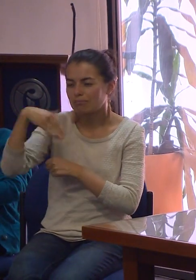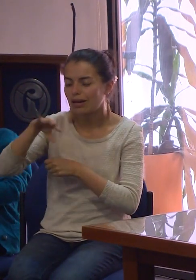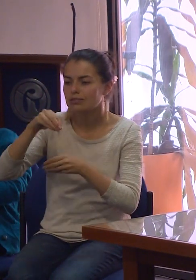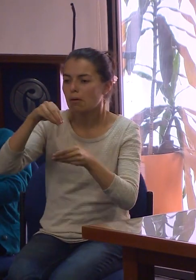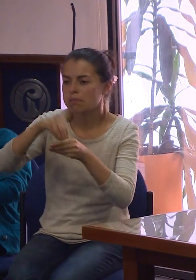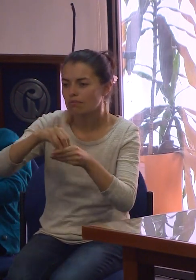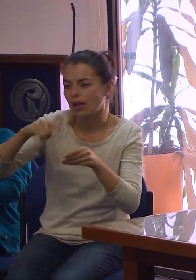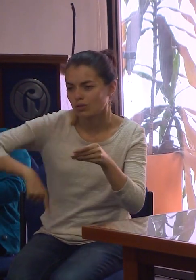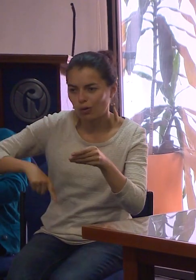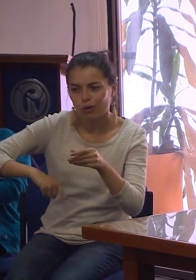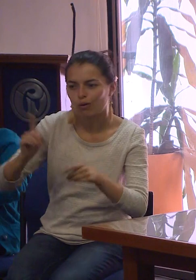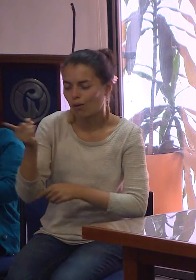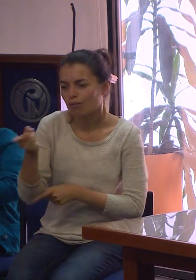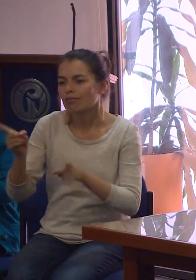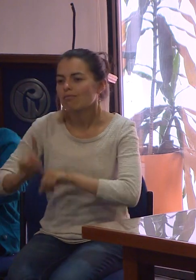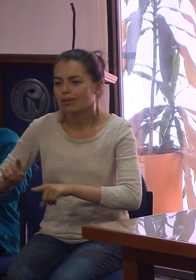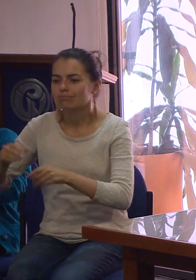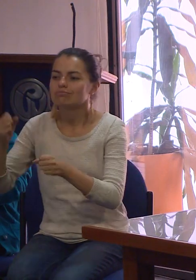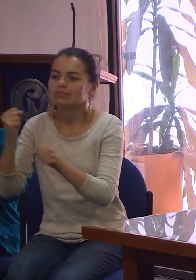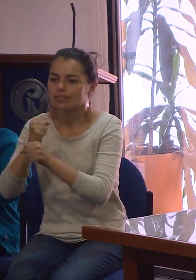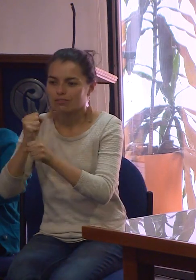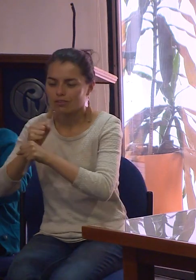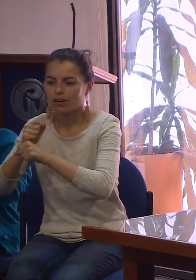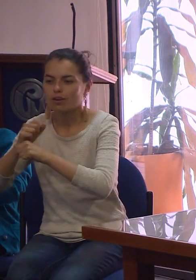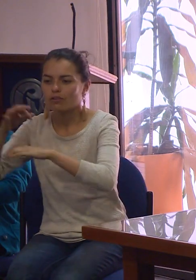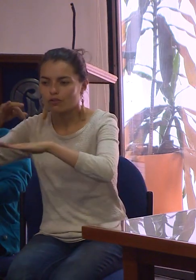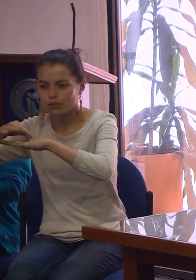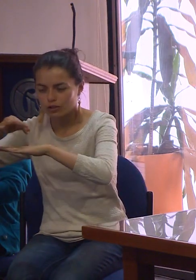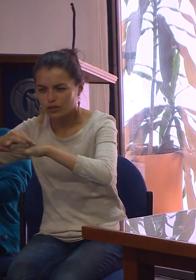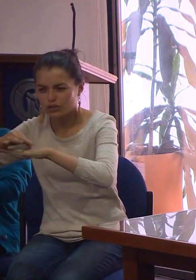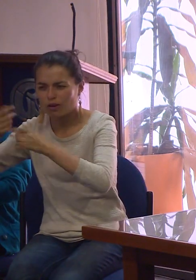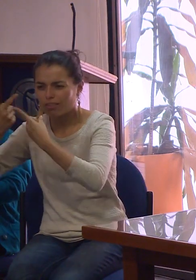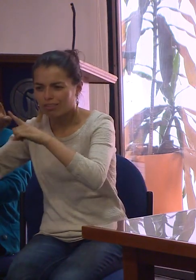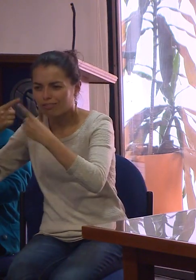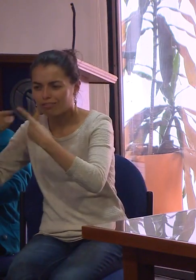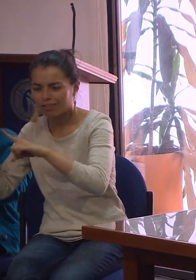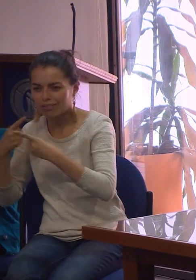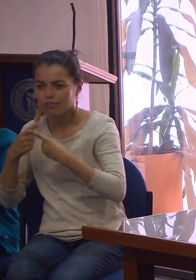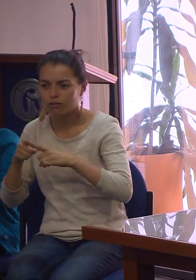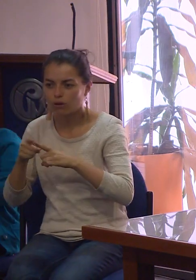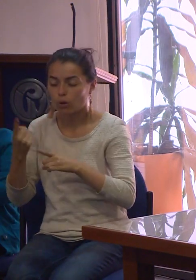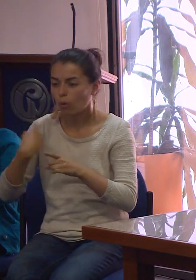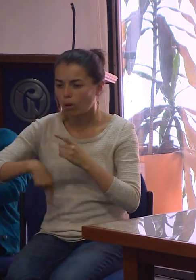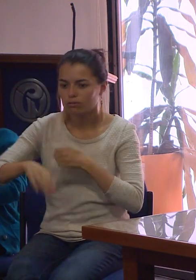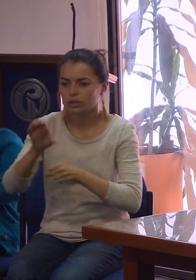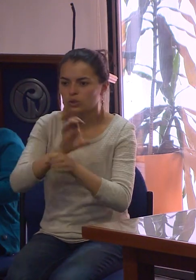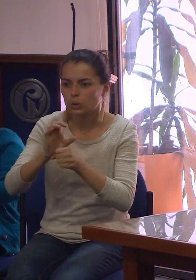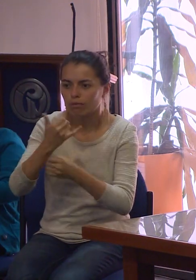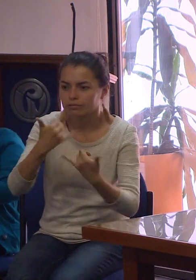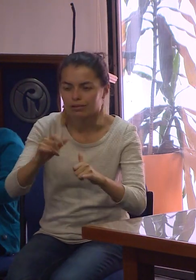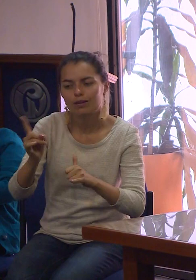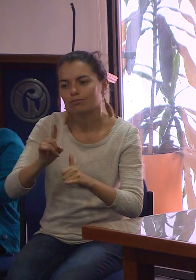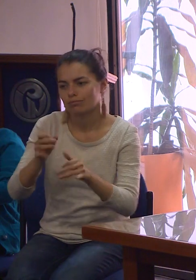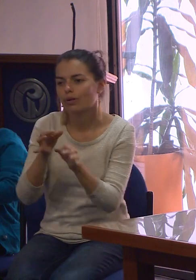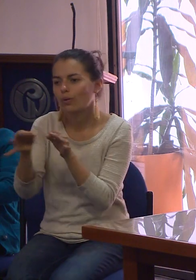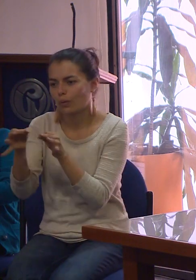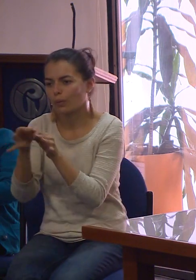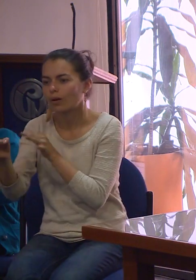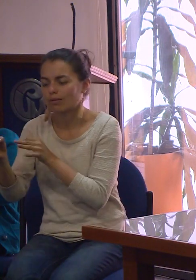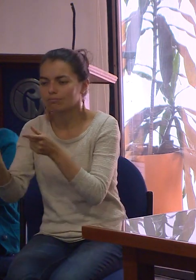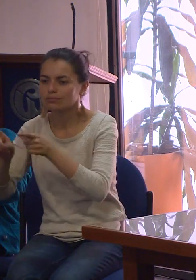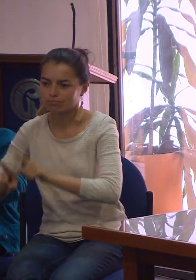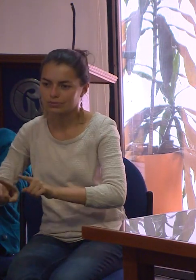escolares, sino también en fundaciones, en diferentes sitios, no solo urbanos, sino rurales, y la idea es